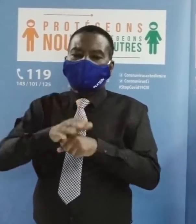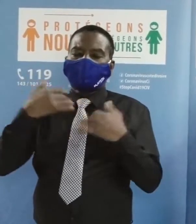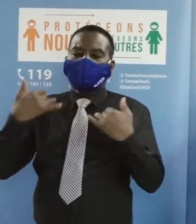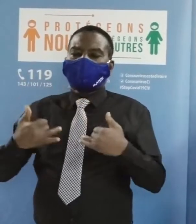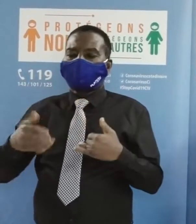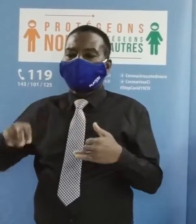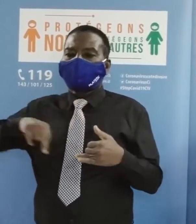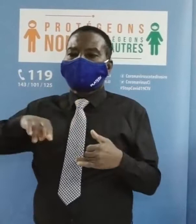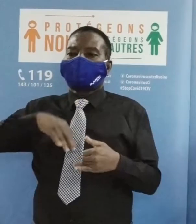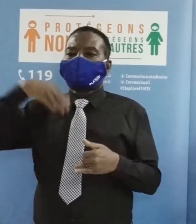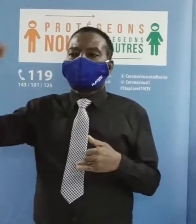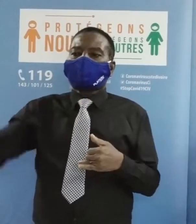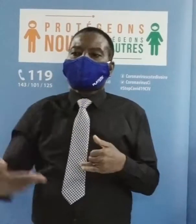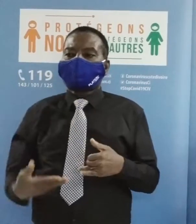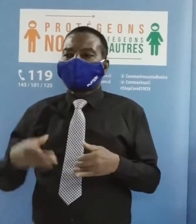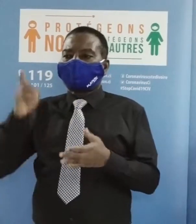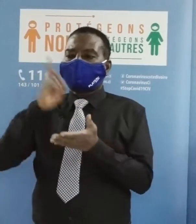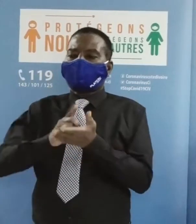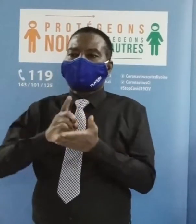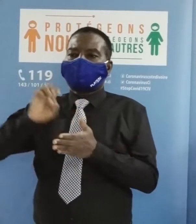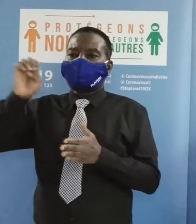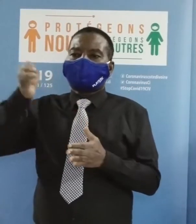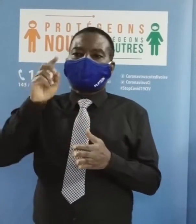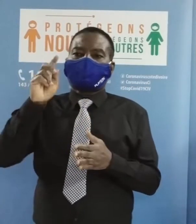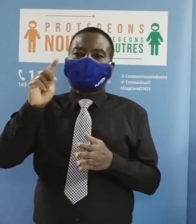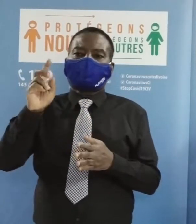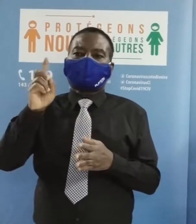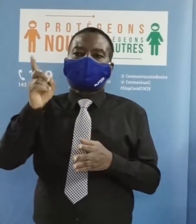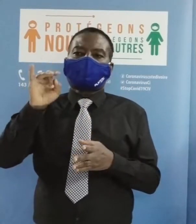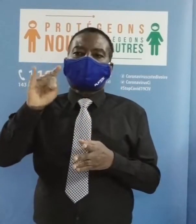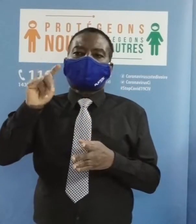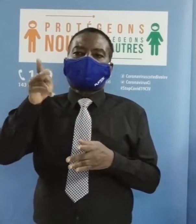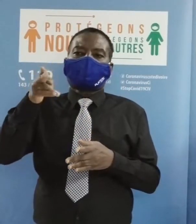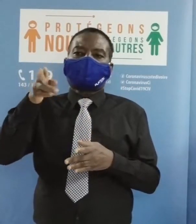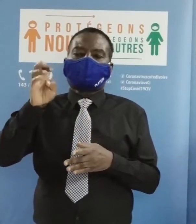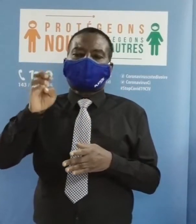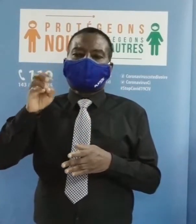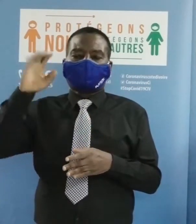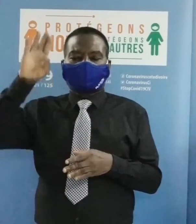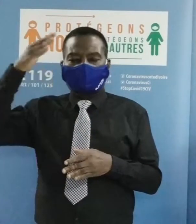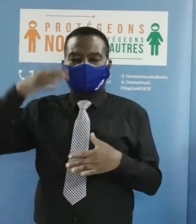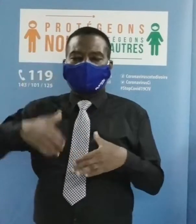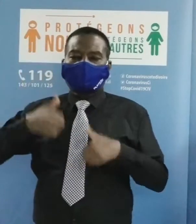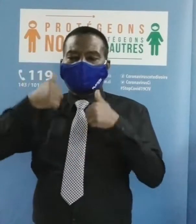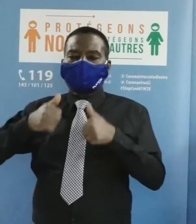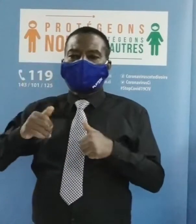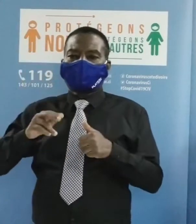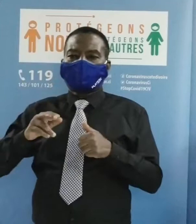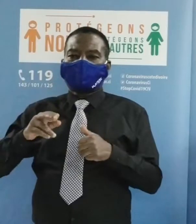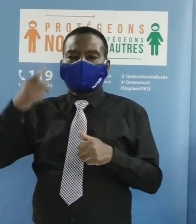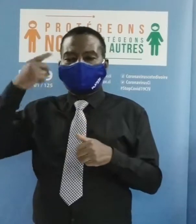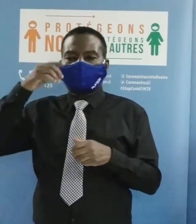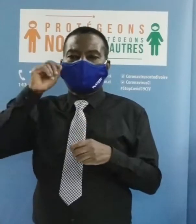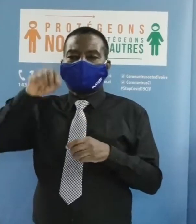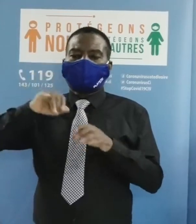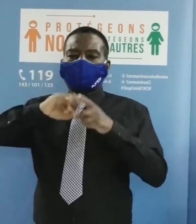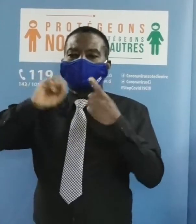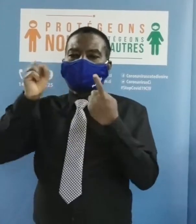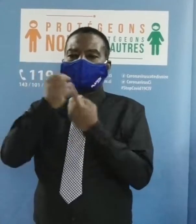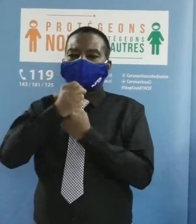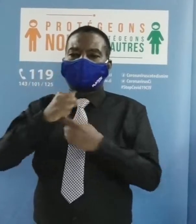maintenant nous recevons ici le docteur edith kouassi du ministère de la santé et de l'hygiène publique pour un point de situation